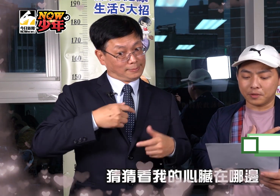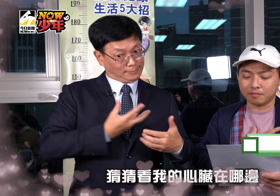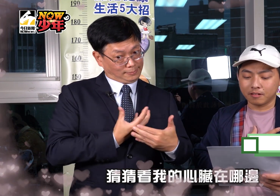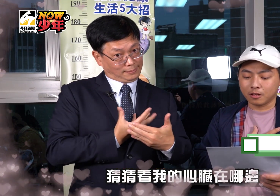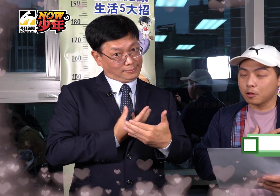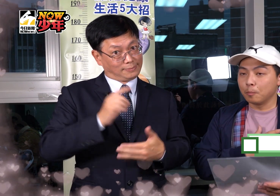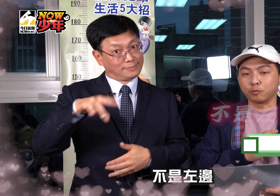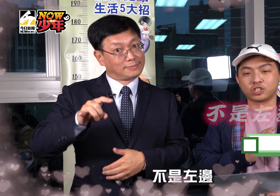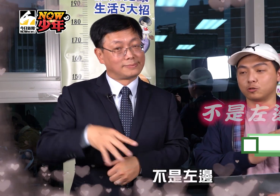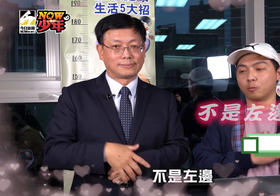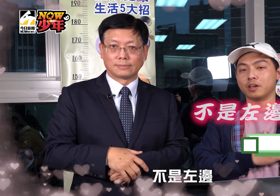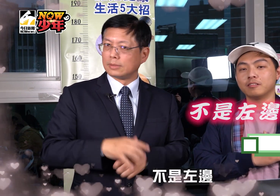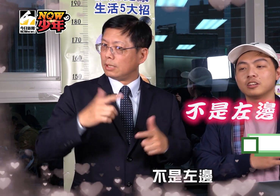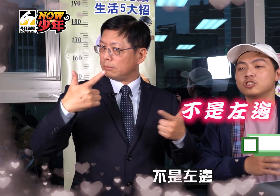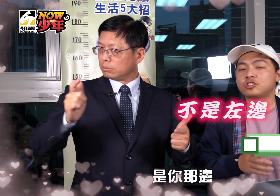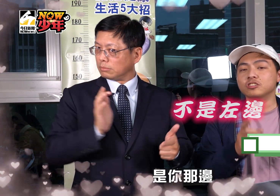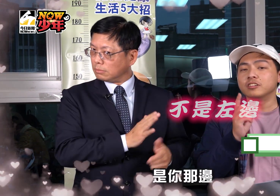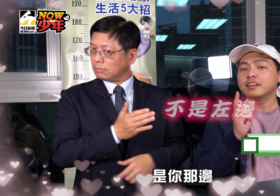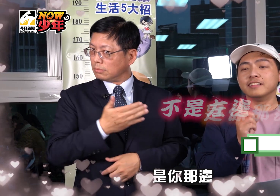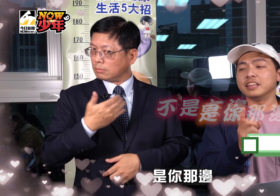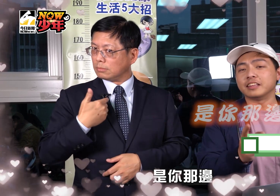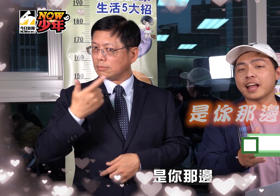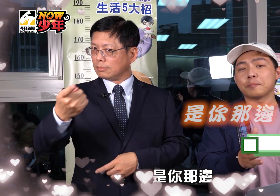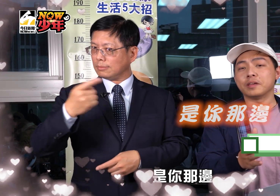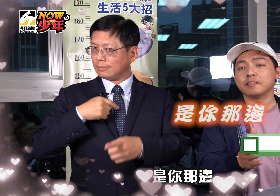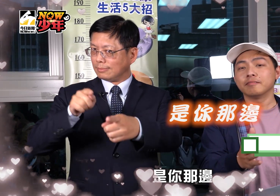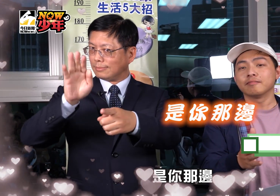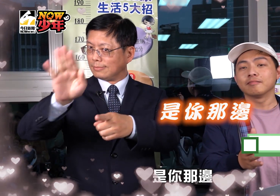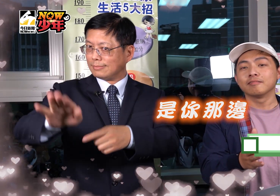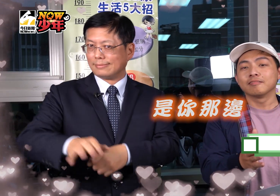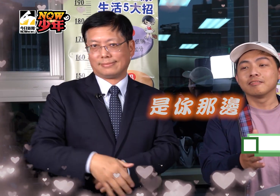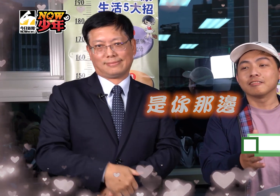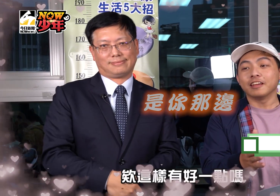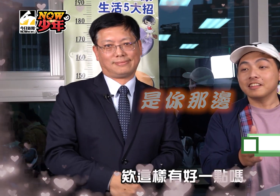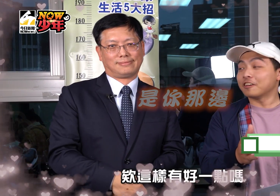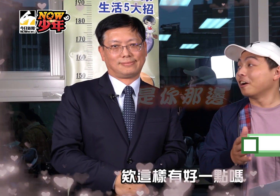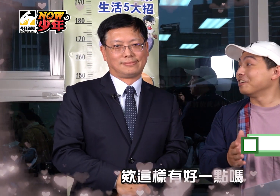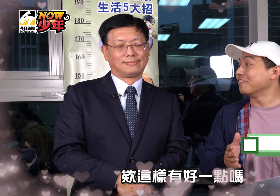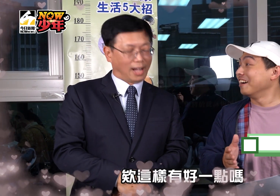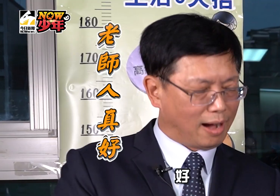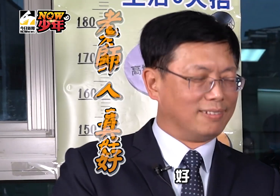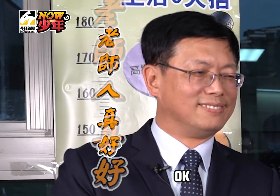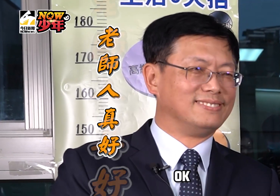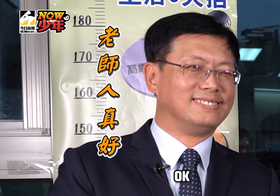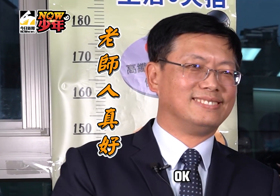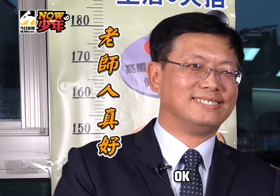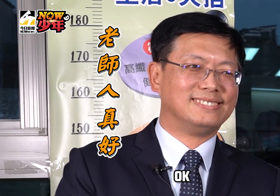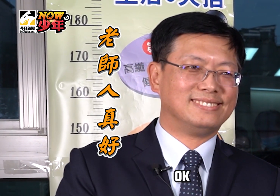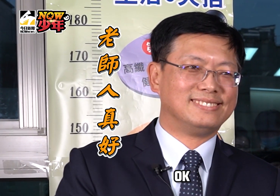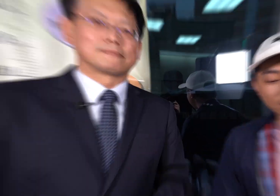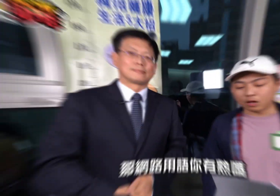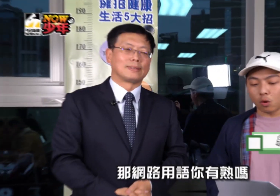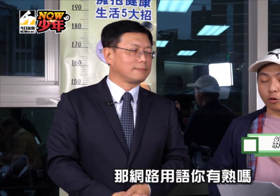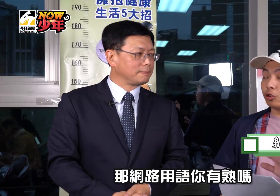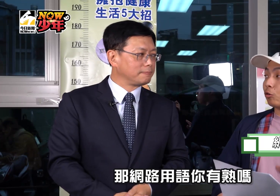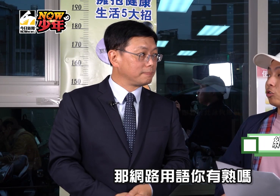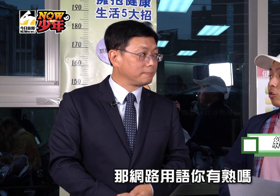边？不是左边，是你那边。哎，这样有好一点吗？ 好， 好一点是不是 ？OK， 那网络用语你有熟